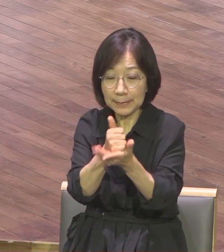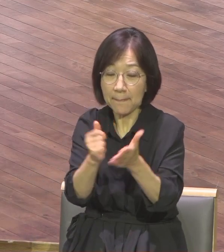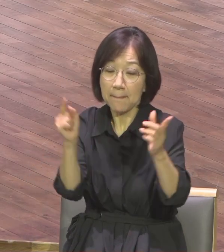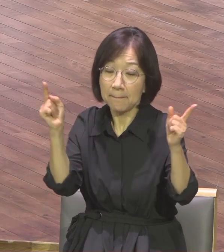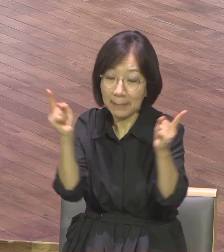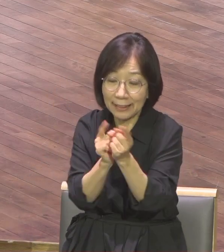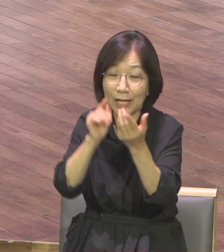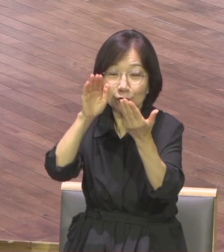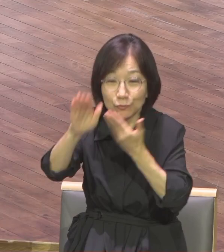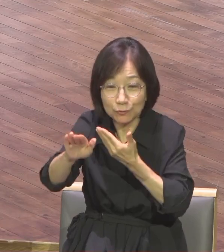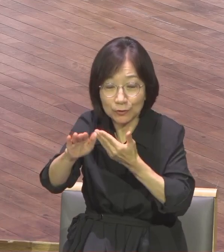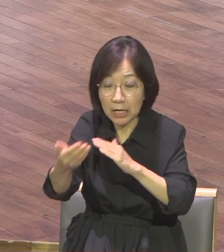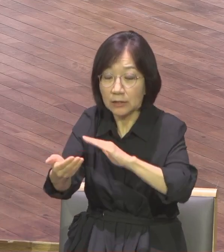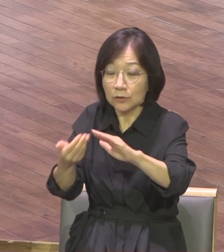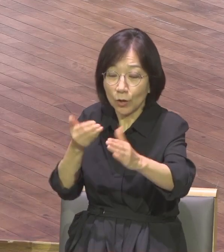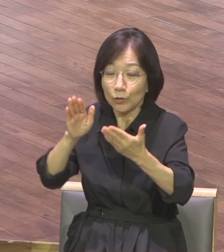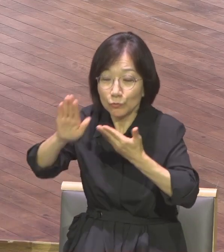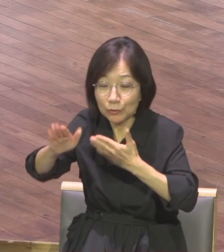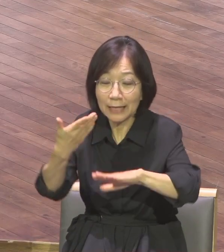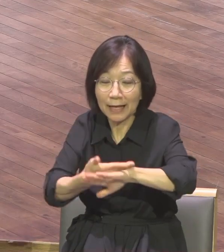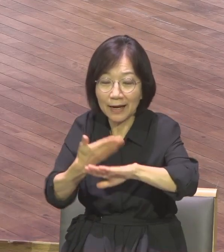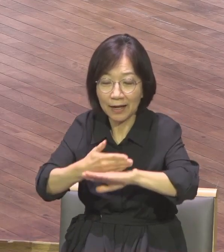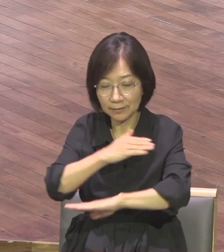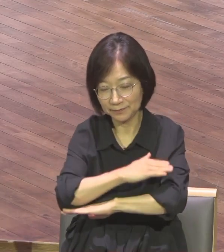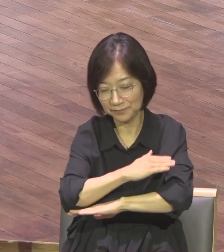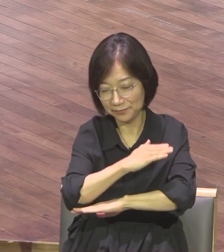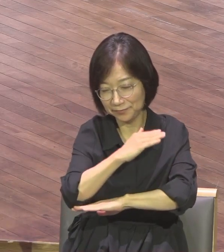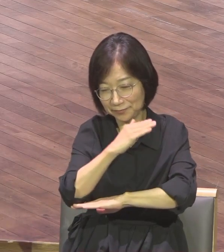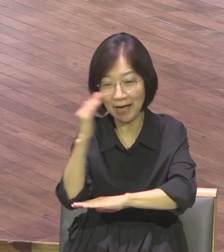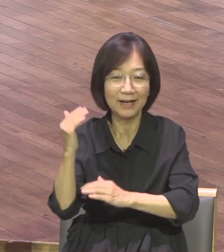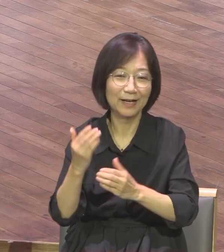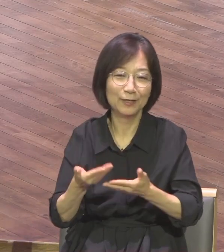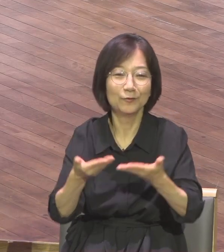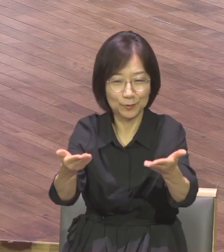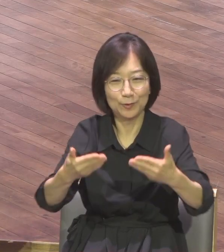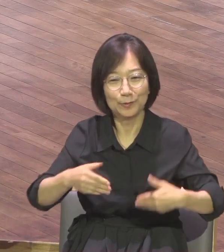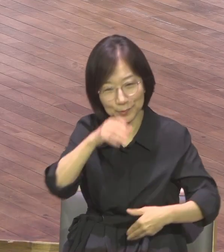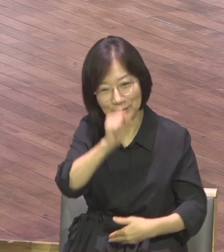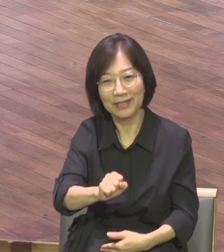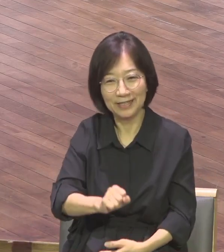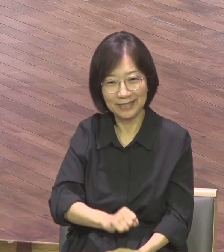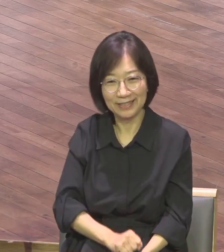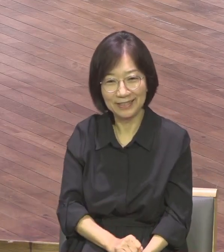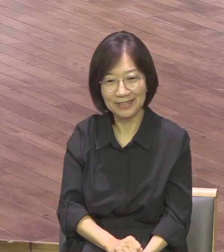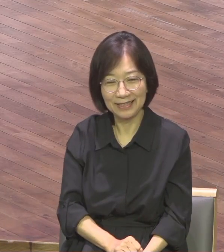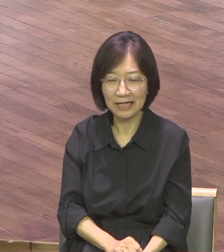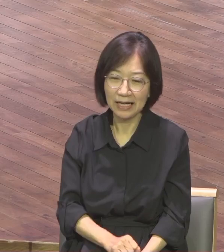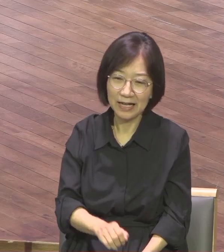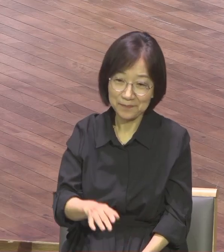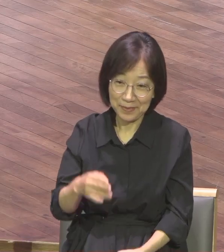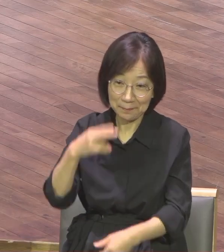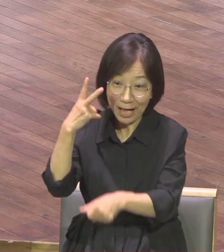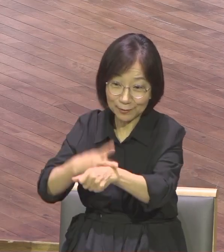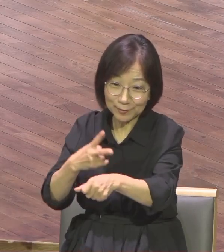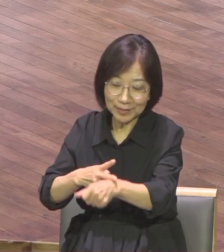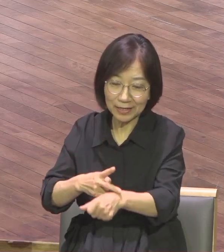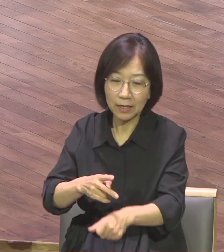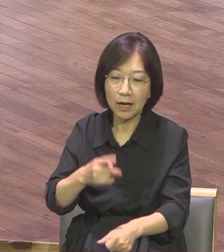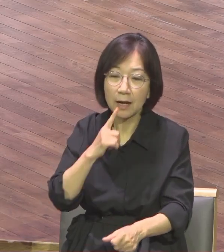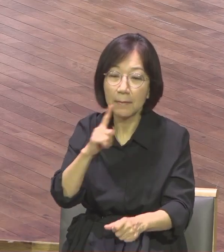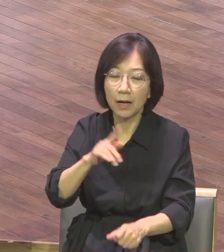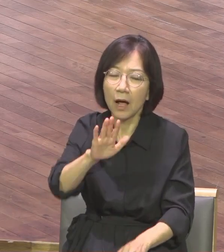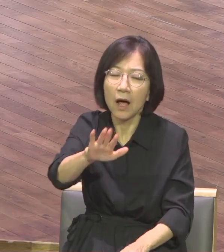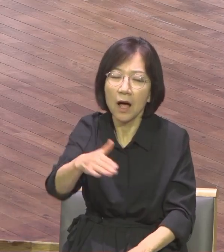이제 AD, 완전히 그걸 딱 나눠야 돼. 이 바울이 언제나 간증을 그래야 합니다. 내가 다메섹 사건